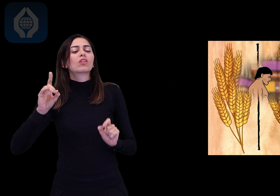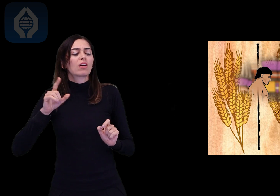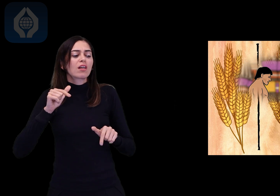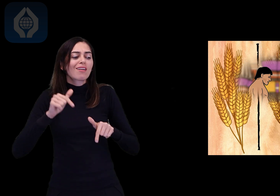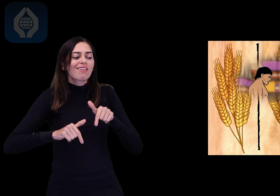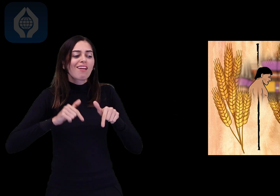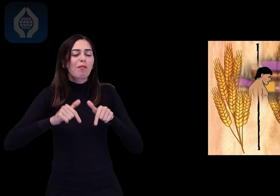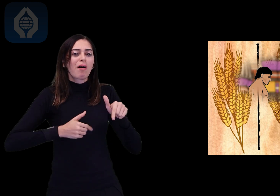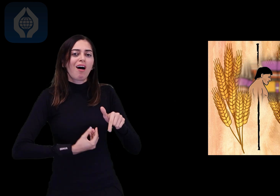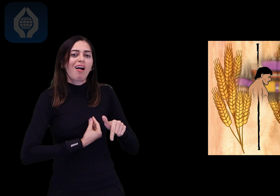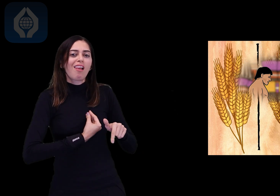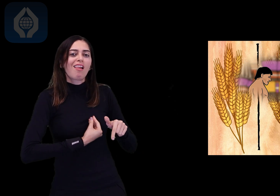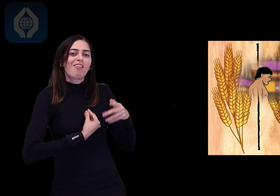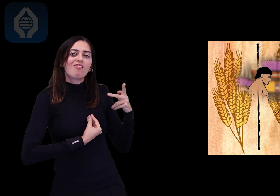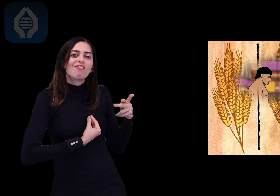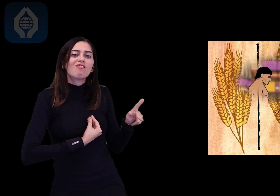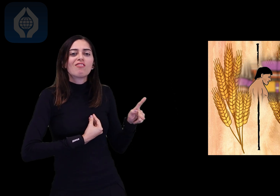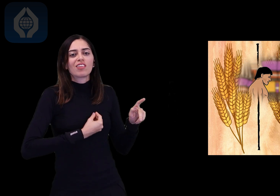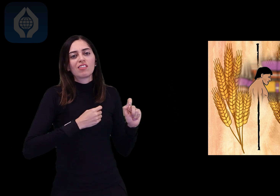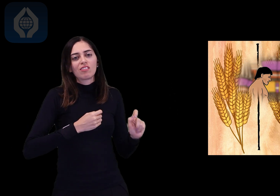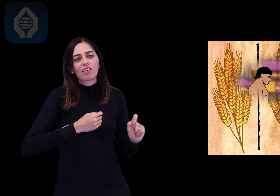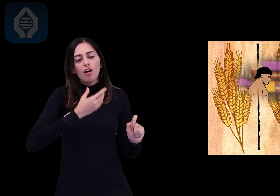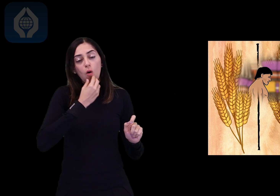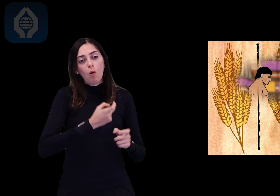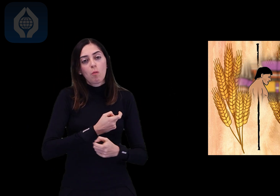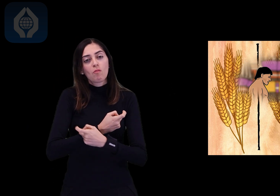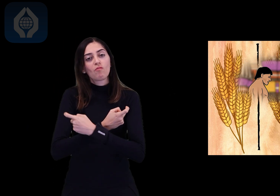egípcio e de um prisioneiro israelita em prol de todo o seu povo.